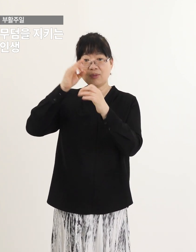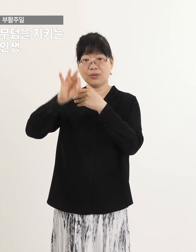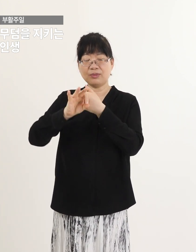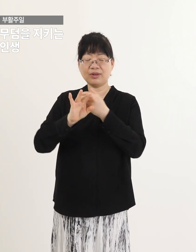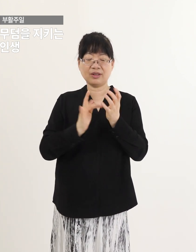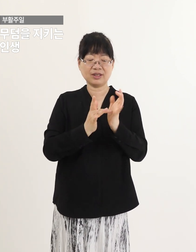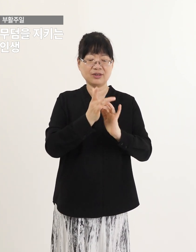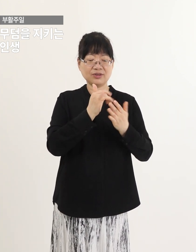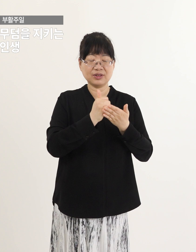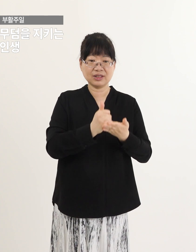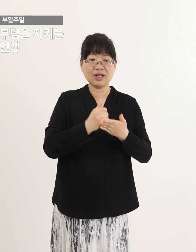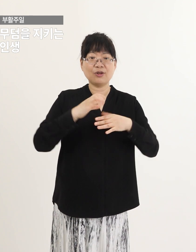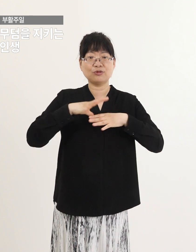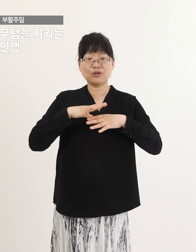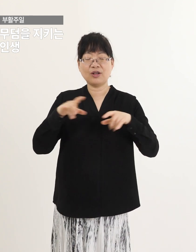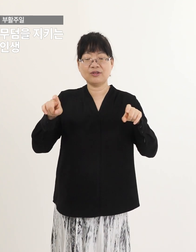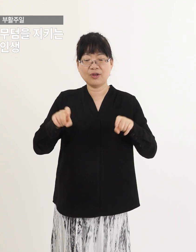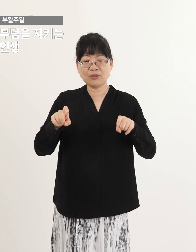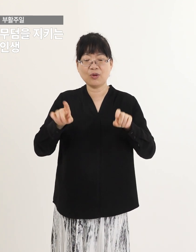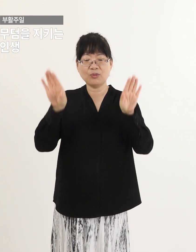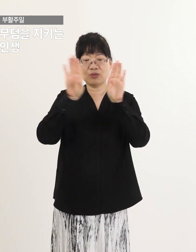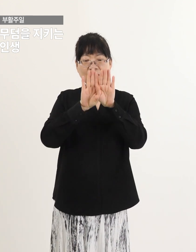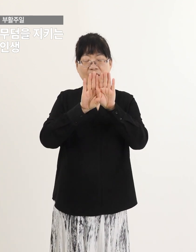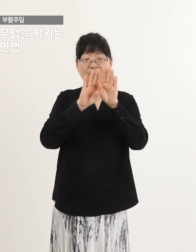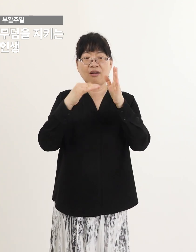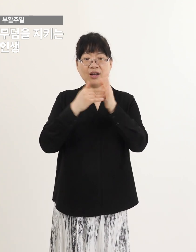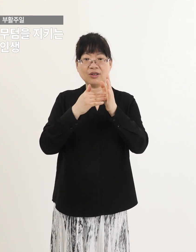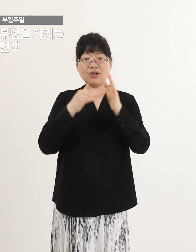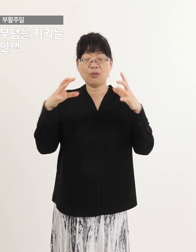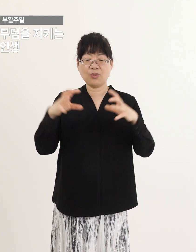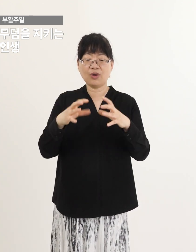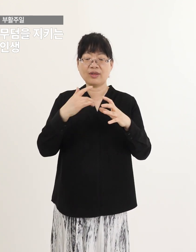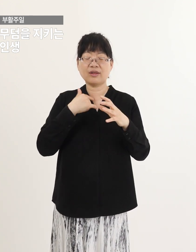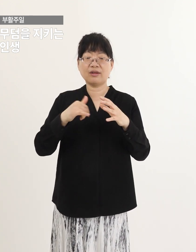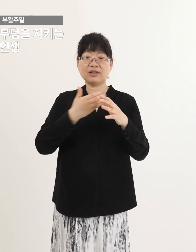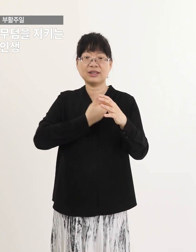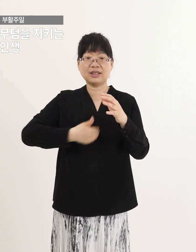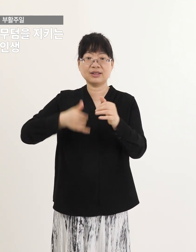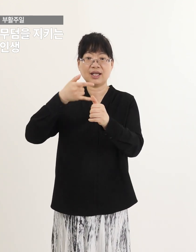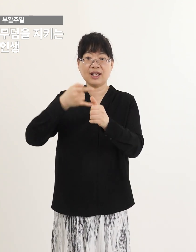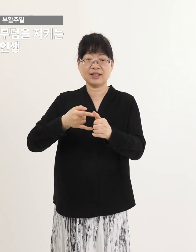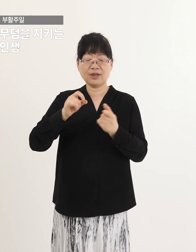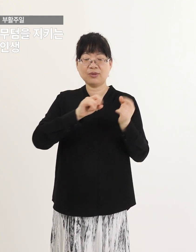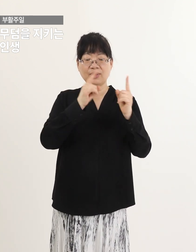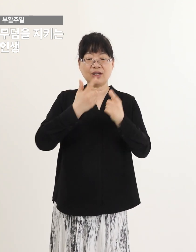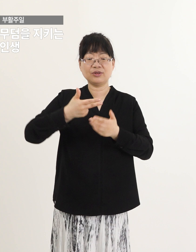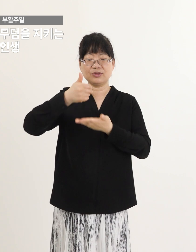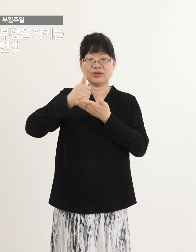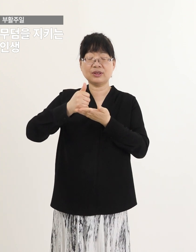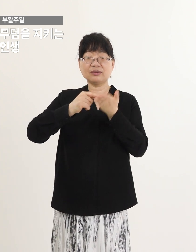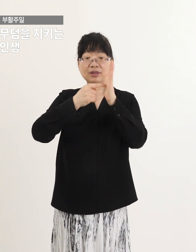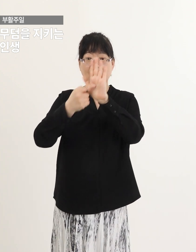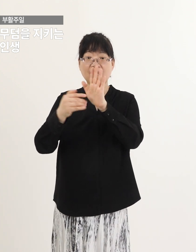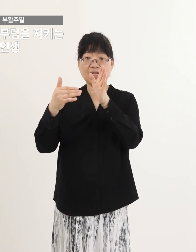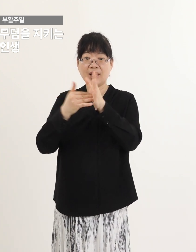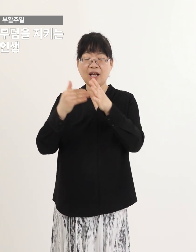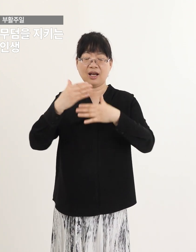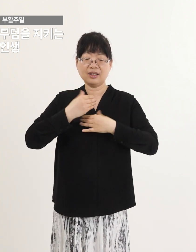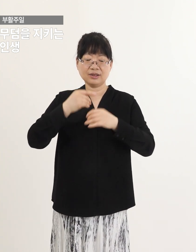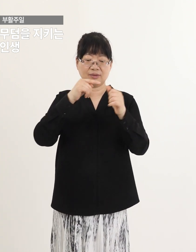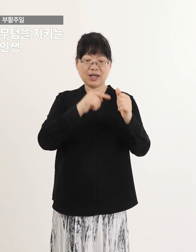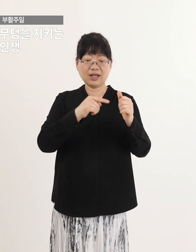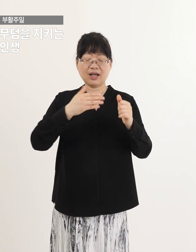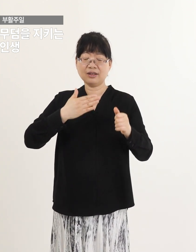예수님이 두려워 떨고 문을 닫아 걸고 모여있던 제자들에게 부활의 주님이 나타나셔서 안심하라